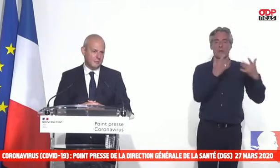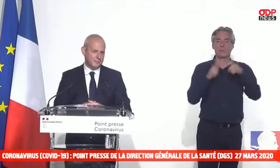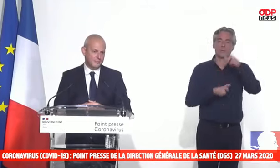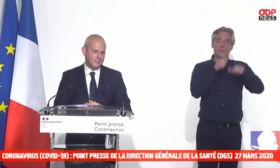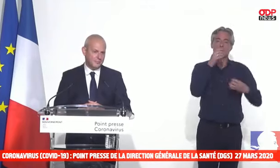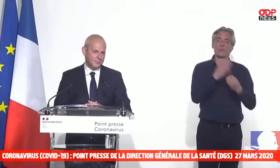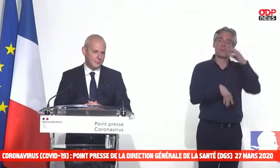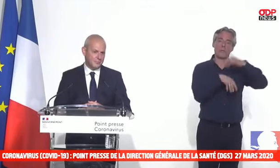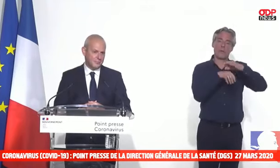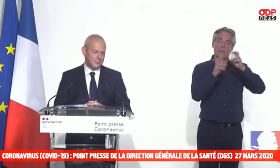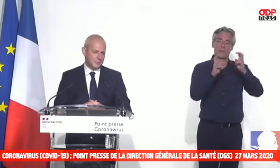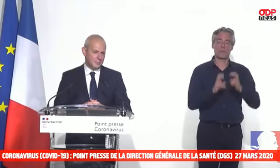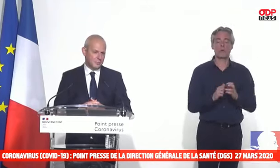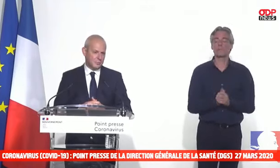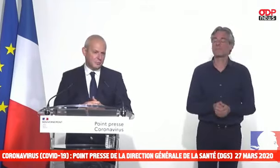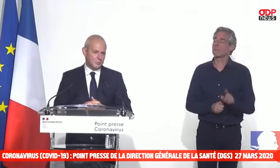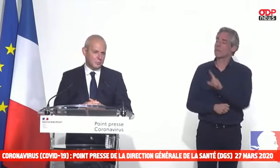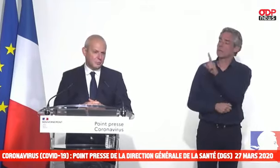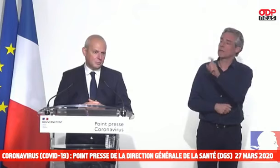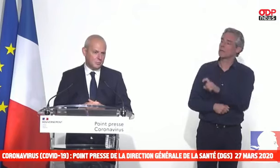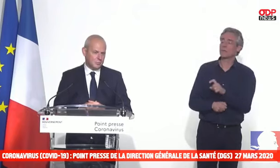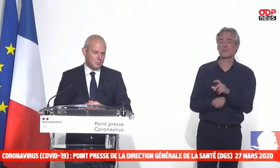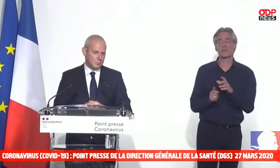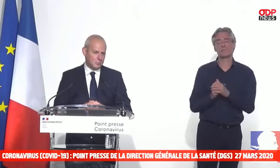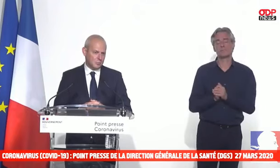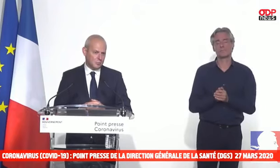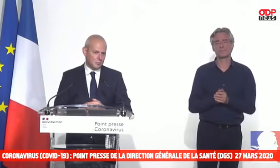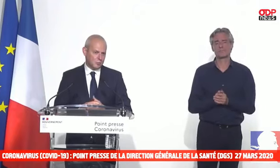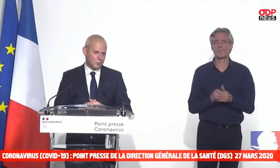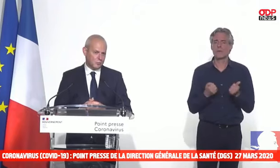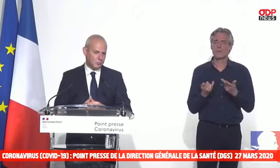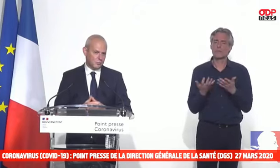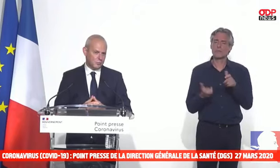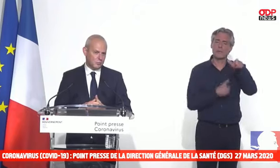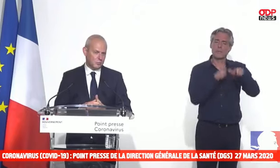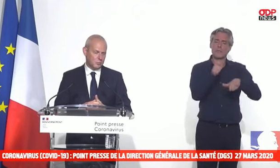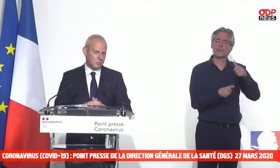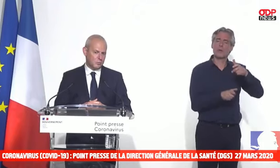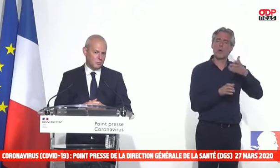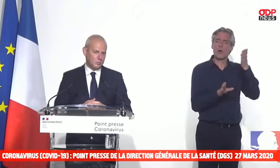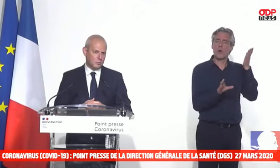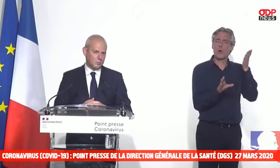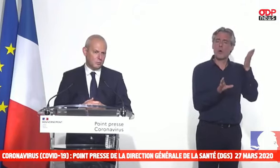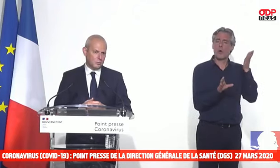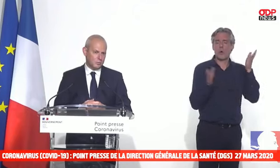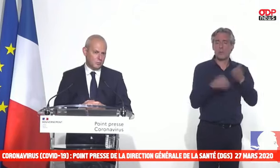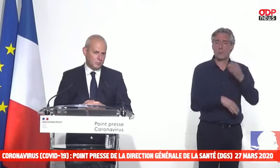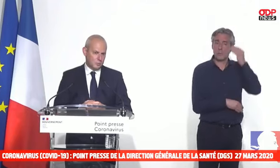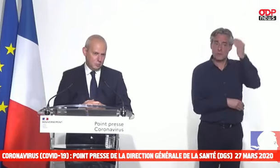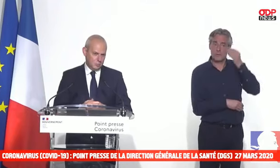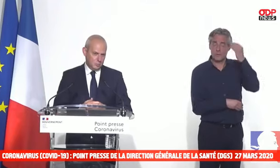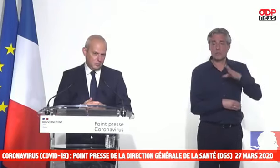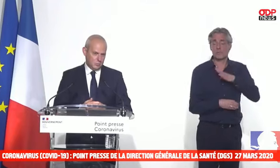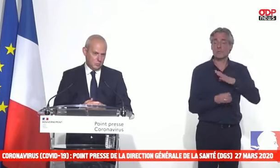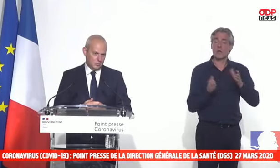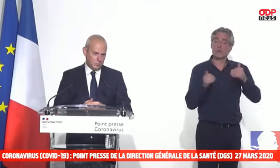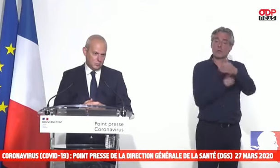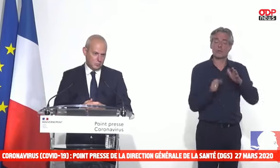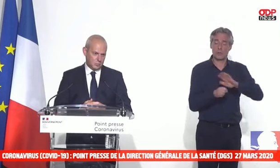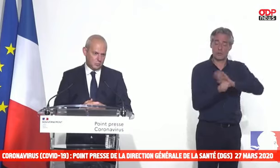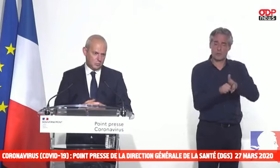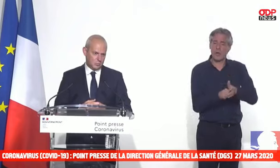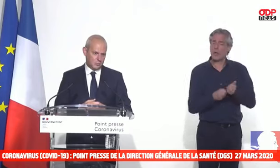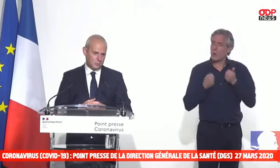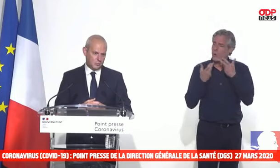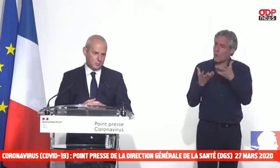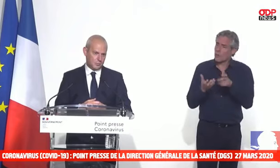malades. Une question pour Hospimedia. Plusieurs hôpitaux psychiatriques disposent d'unités Covid-19. Connaît-on le nombre